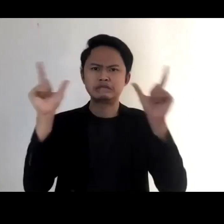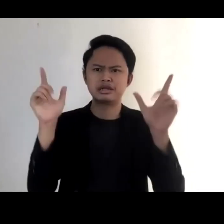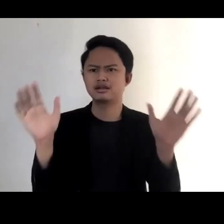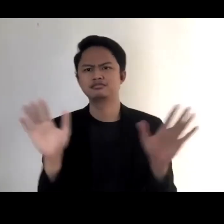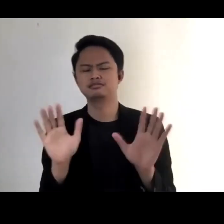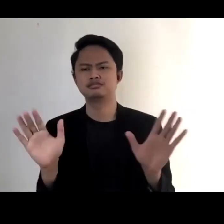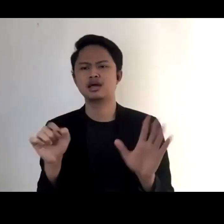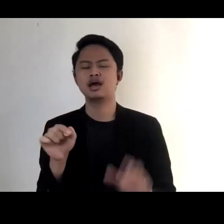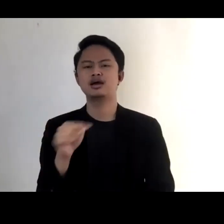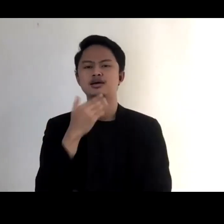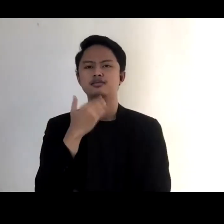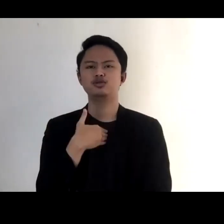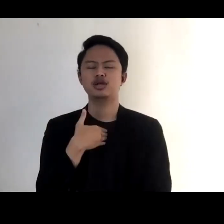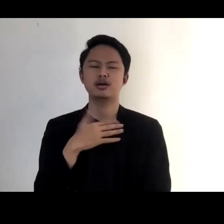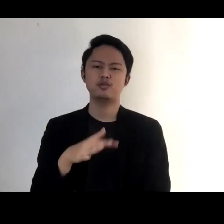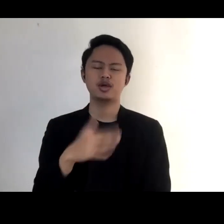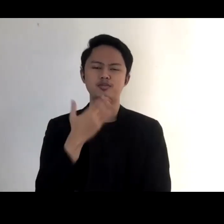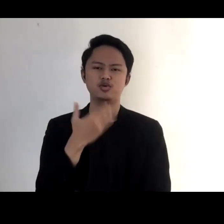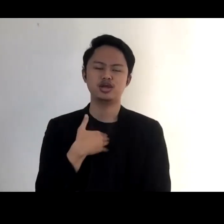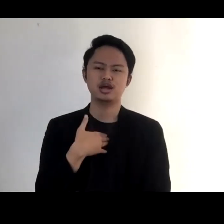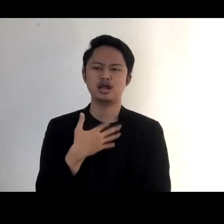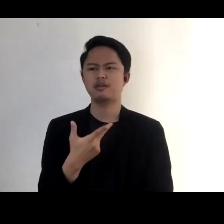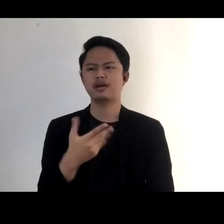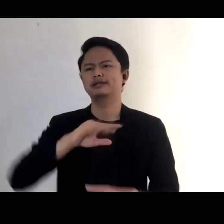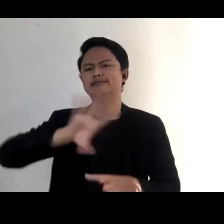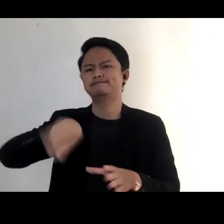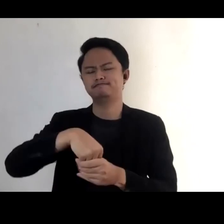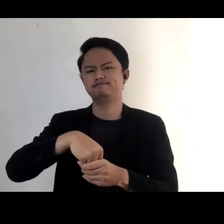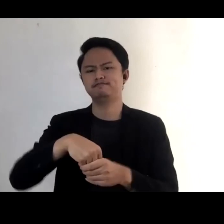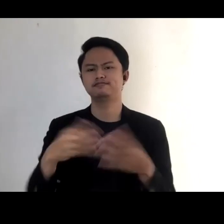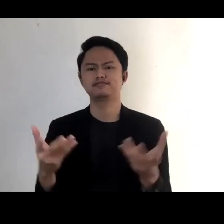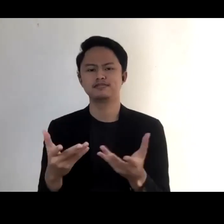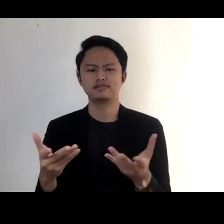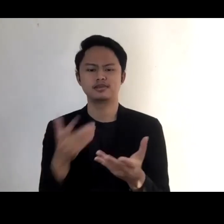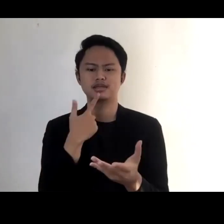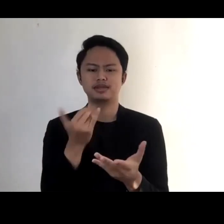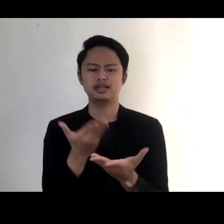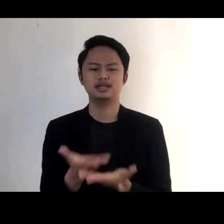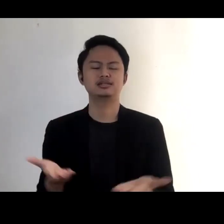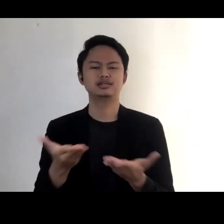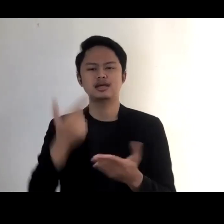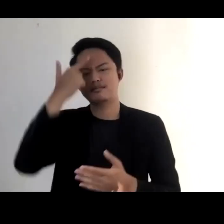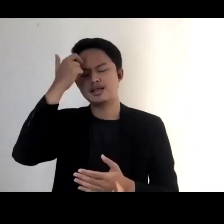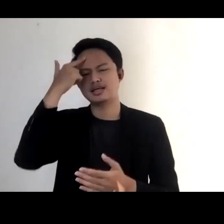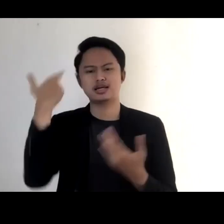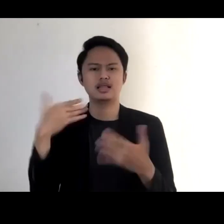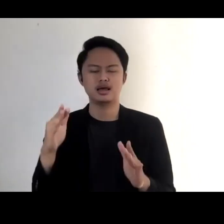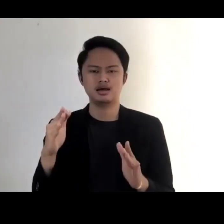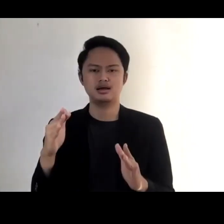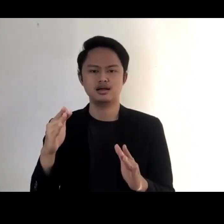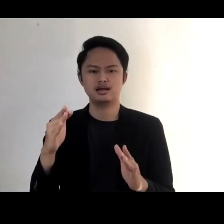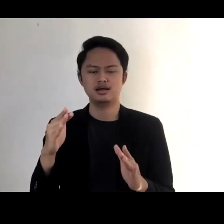memiliki memberikan kontribusi terhadap terjadinya learning loss. Kenapa saya sampaikan seperti